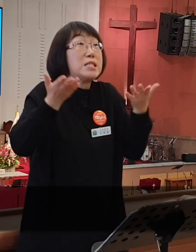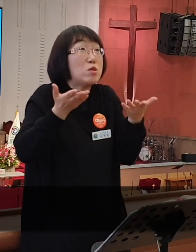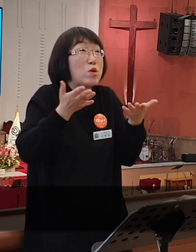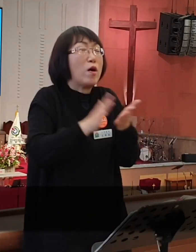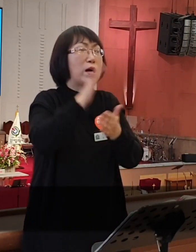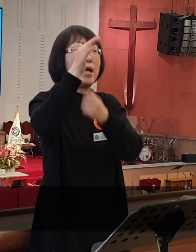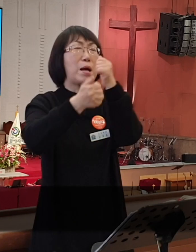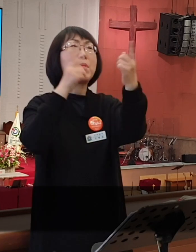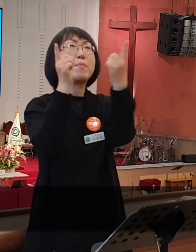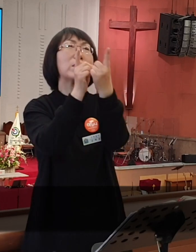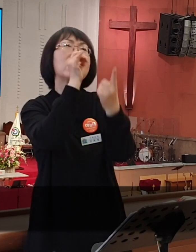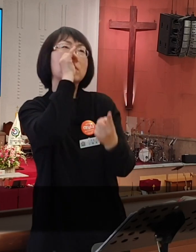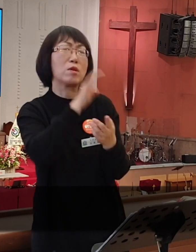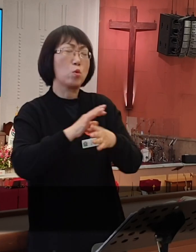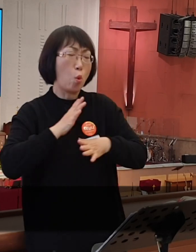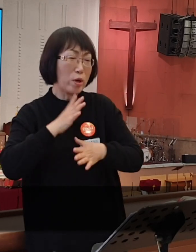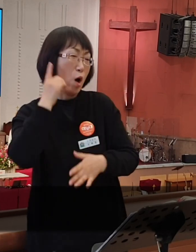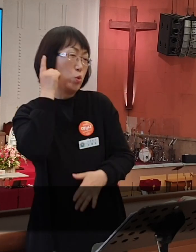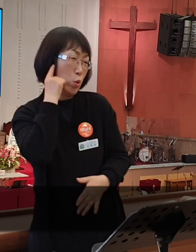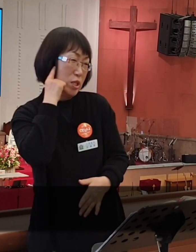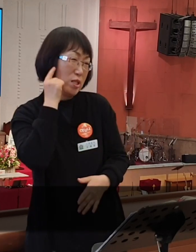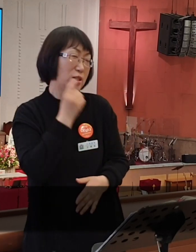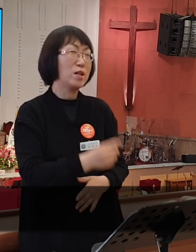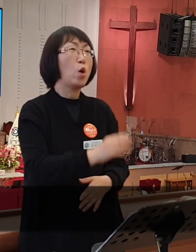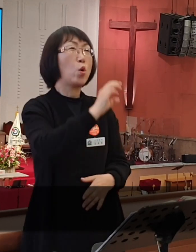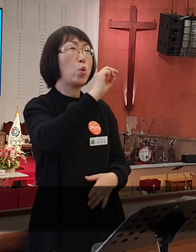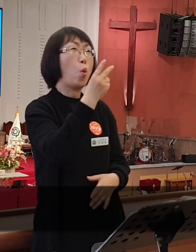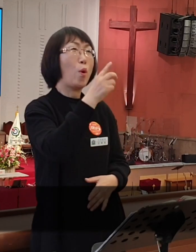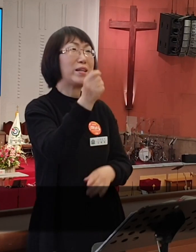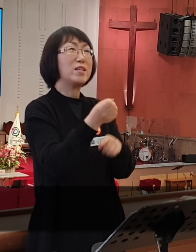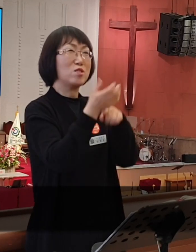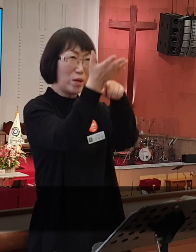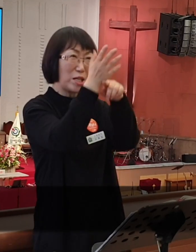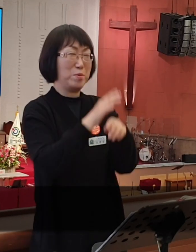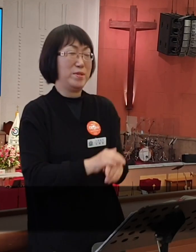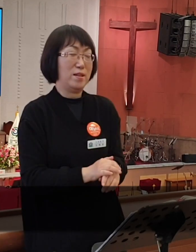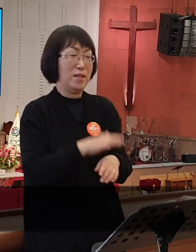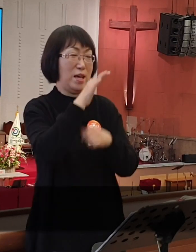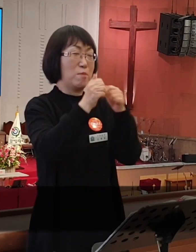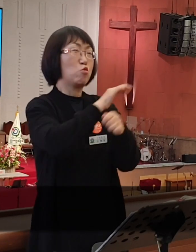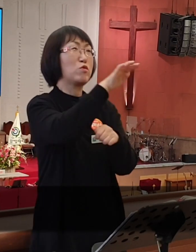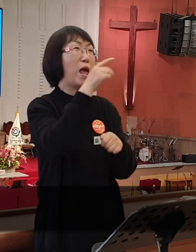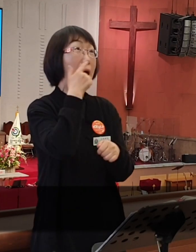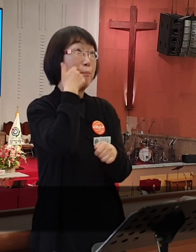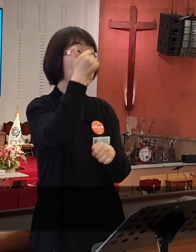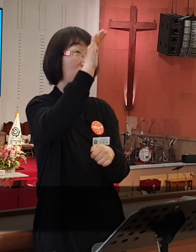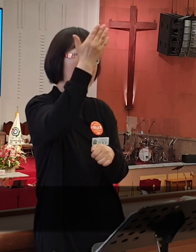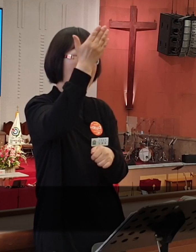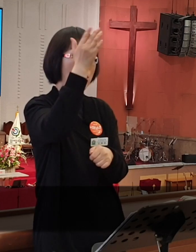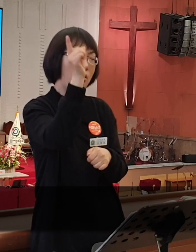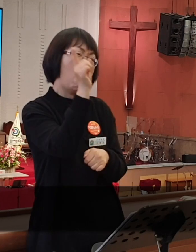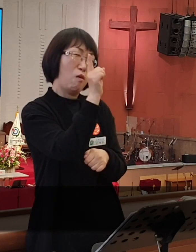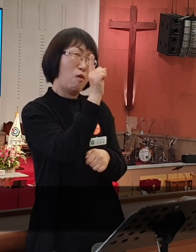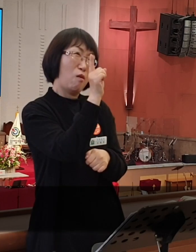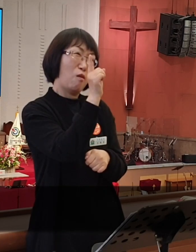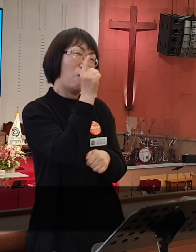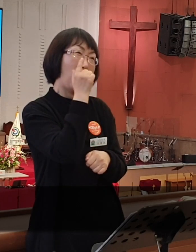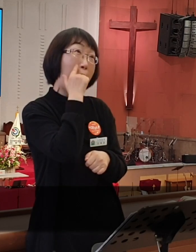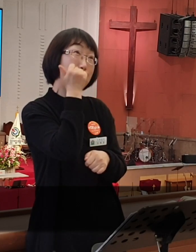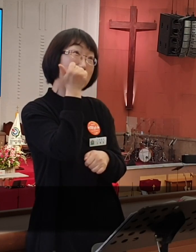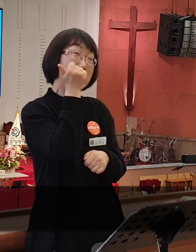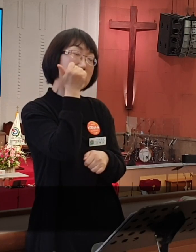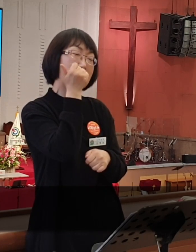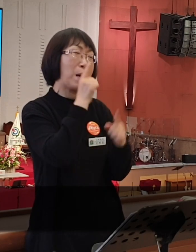이 하나님을 만날 수 있다는 놀라운 소식을 요한이 전하는 겁니다. 이제 하나님은 우리의 아버지가 되셔요. 어떤 아버지?